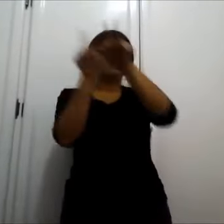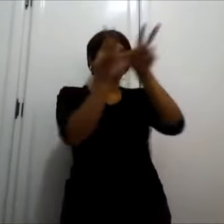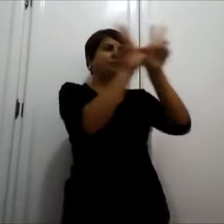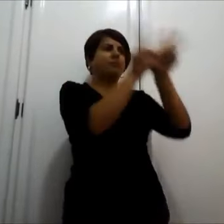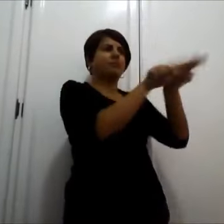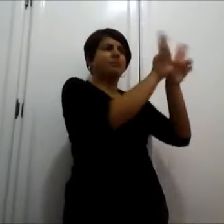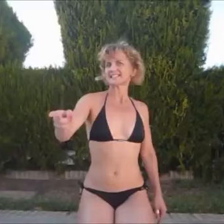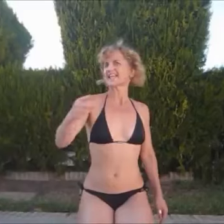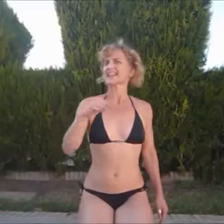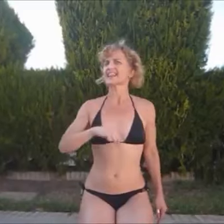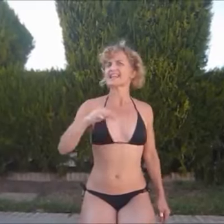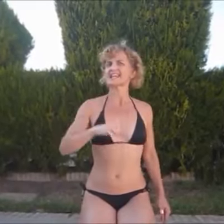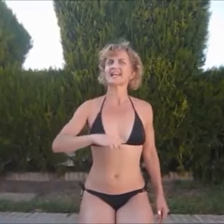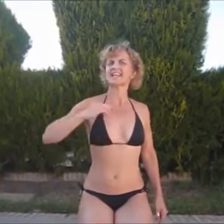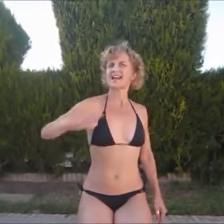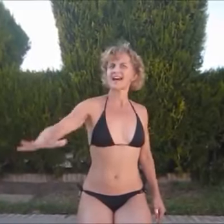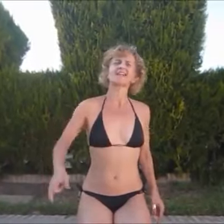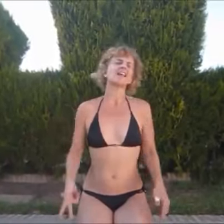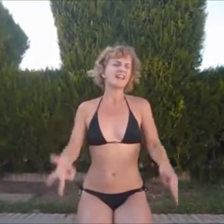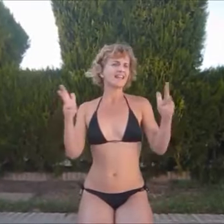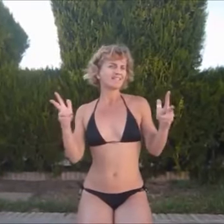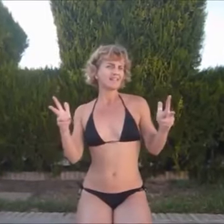Volar sin alas, sentir que ya eres libre